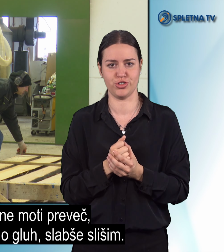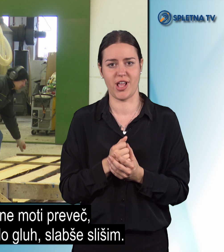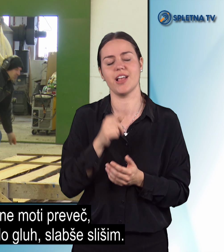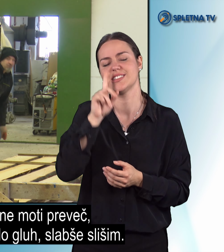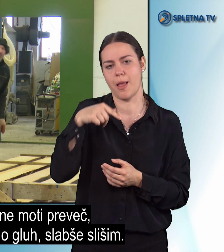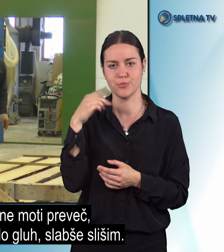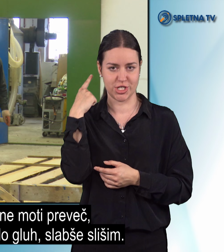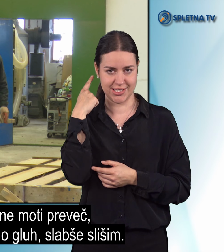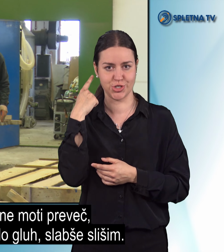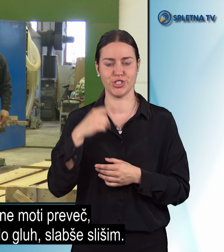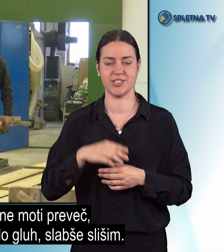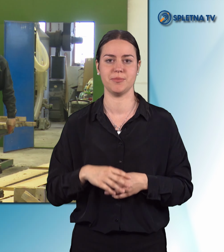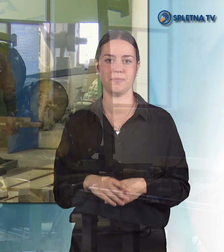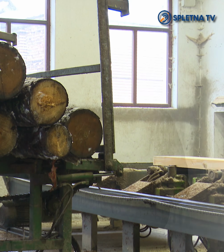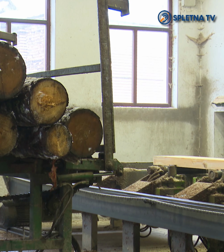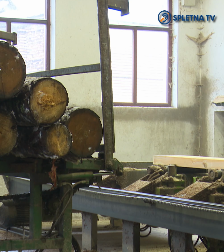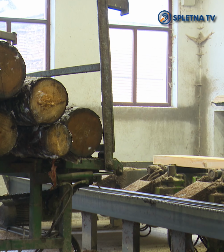slišim, no, tako.